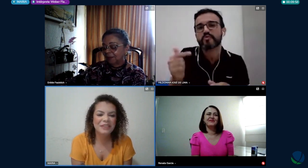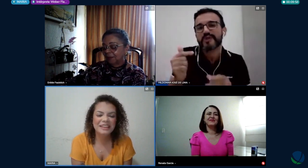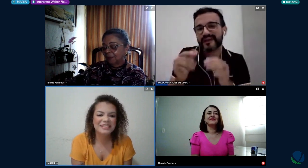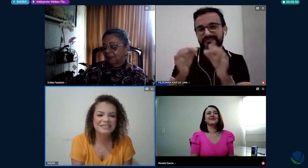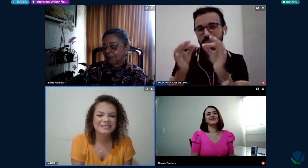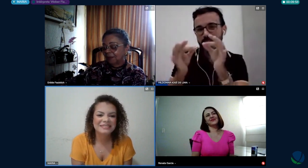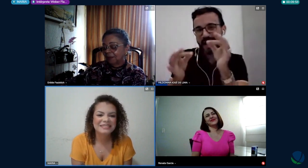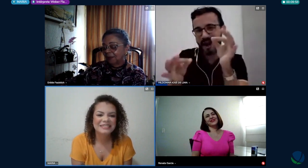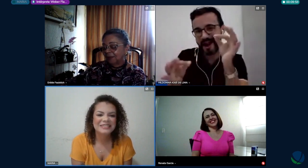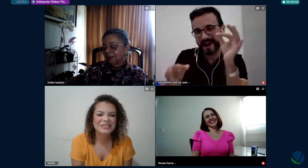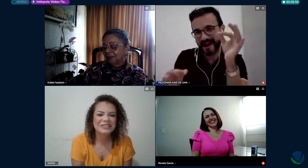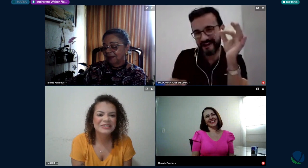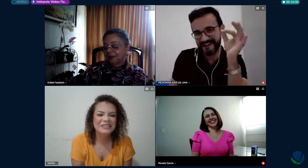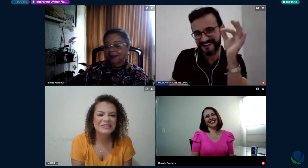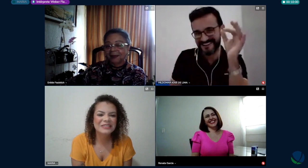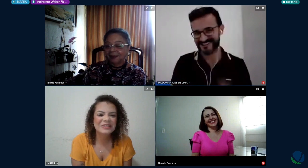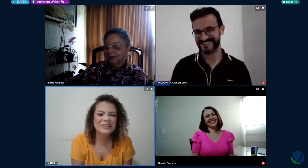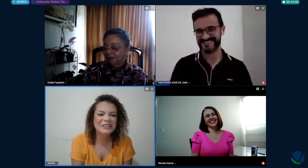Perfeita.